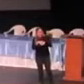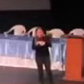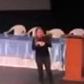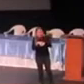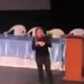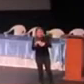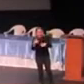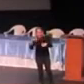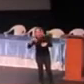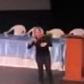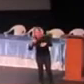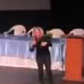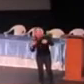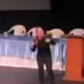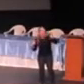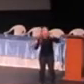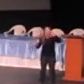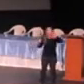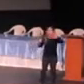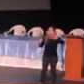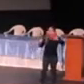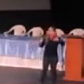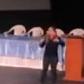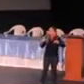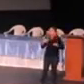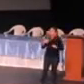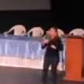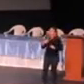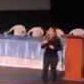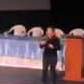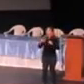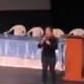Ai, tive Covid, fiquei três dias internado. Eu fiquei oito.